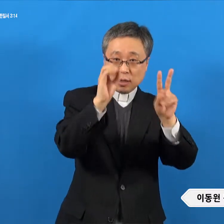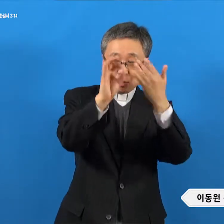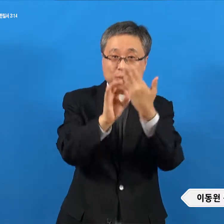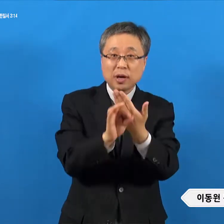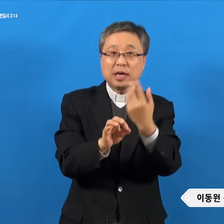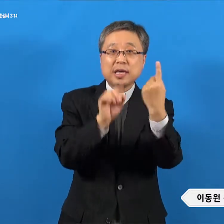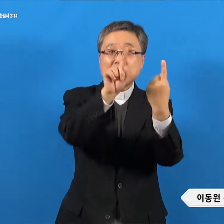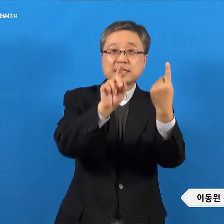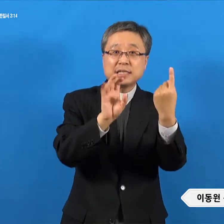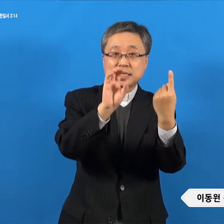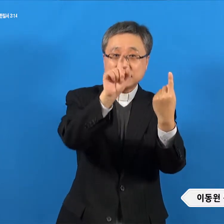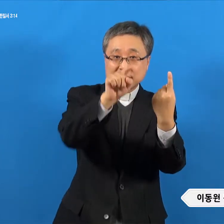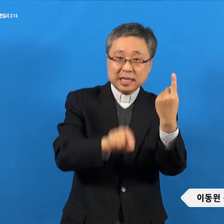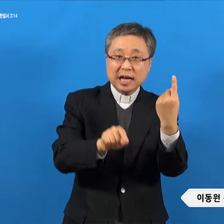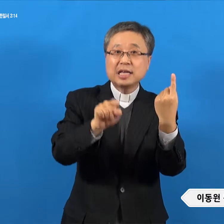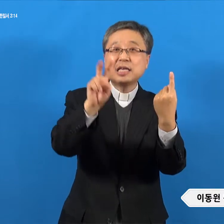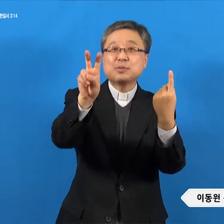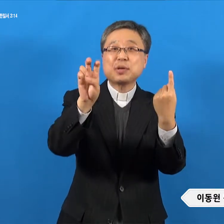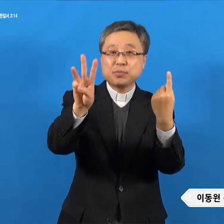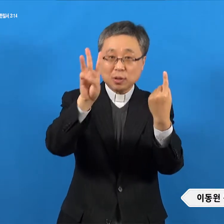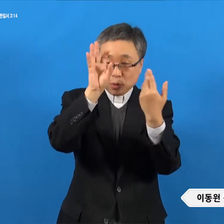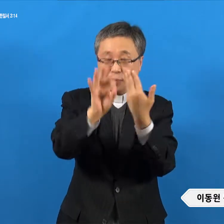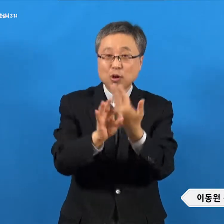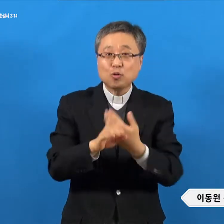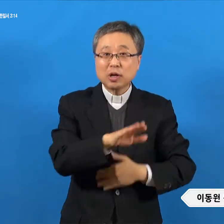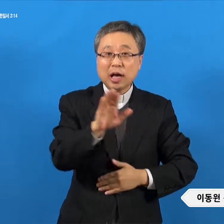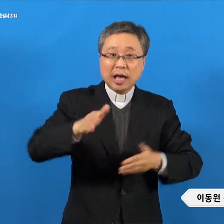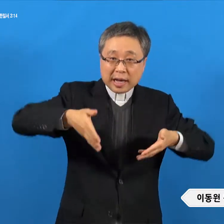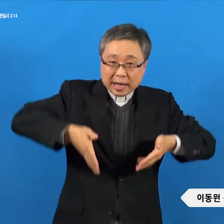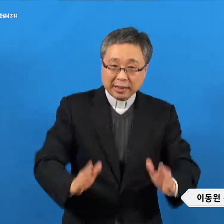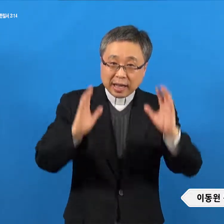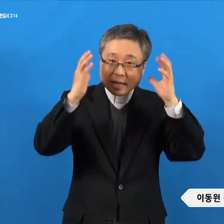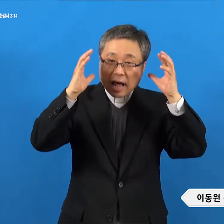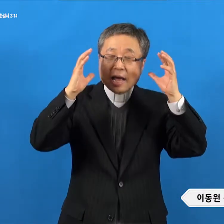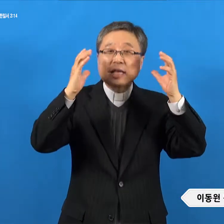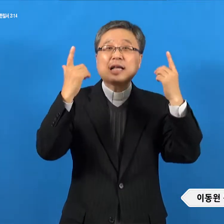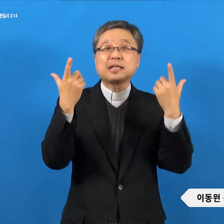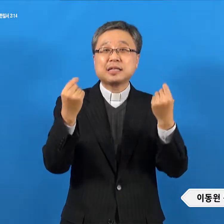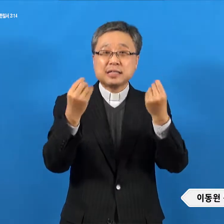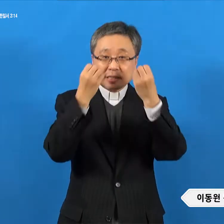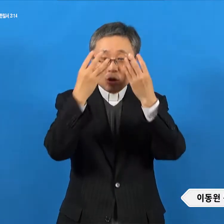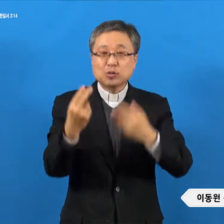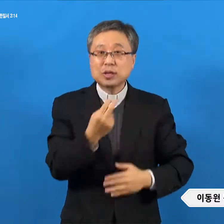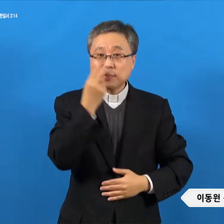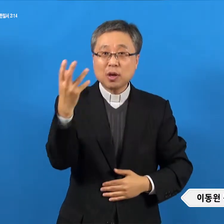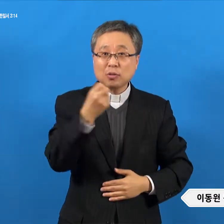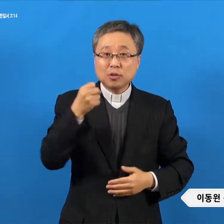1장 23절에서 우리가 갓난아기 같은 새로운 생명으로 태어나는 경험,